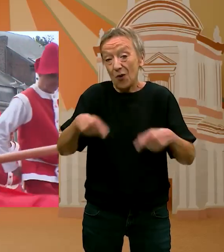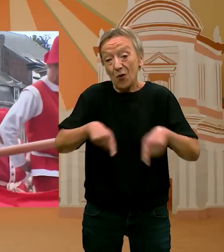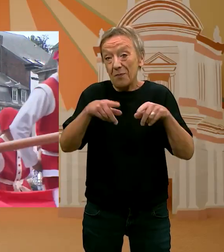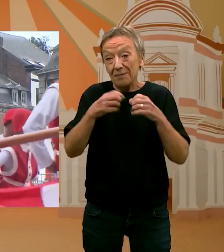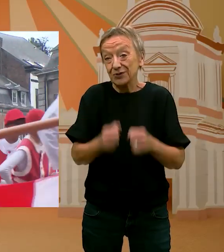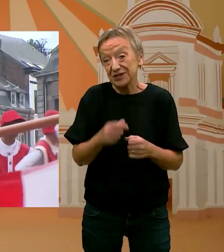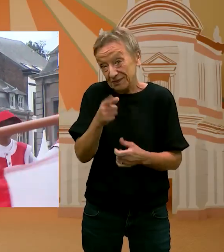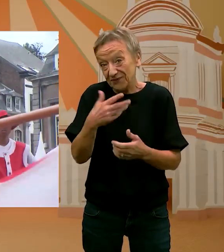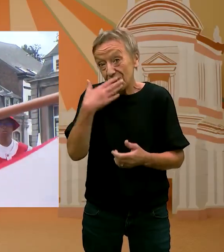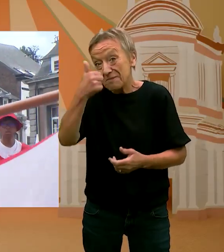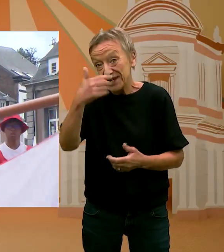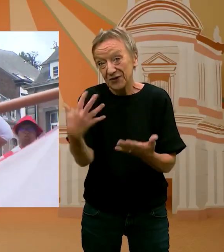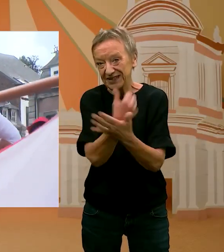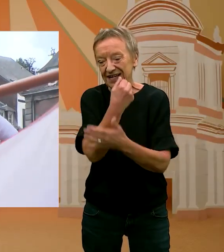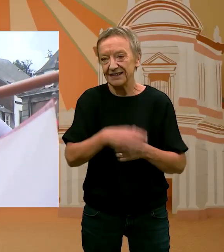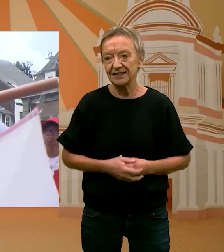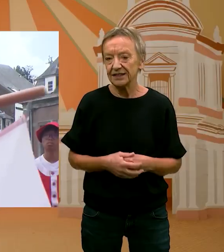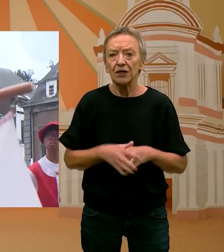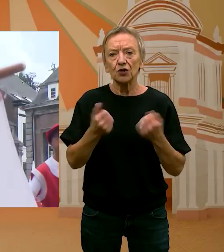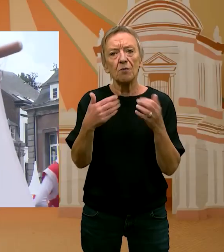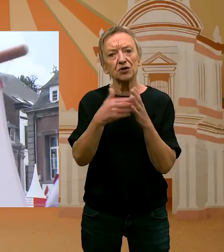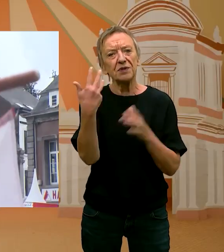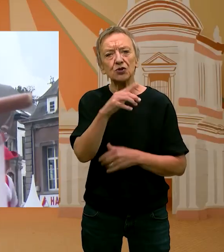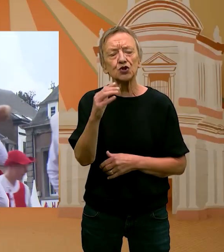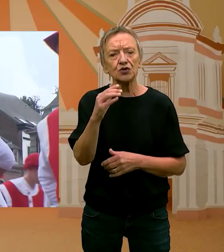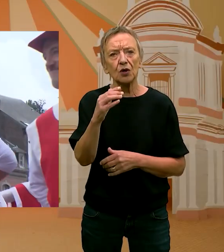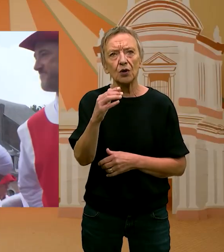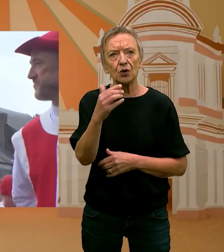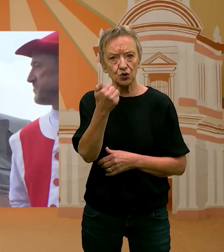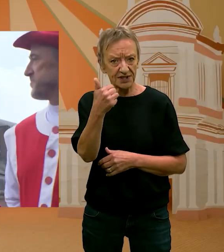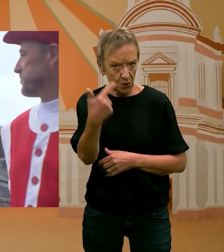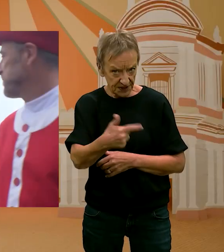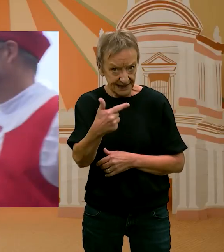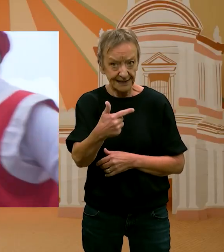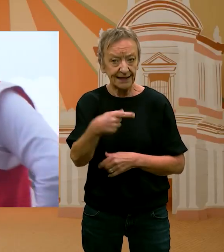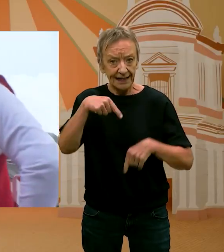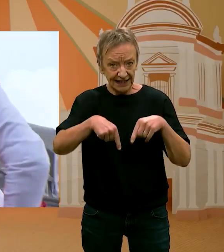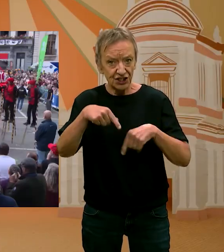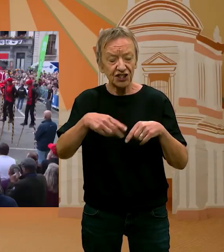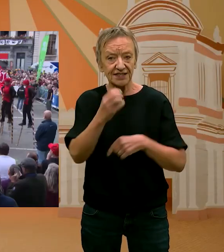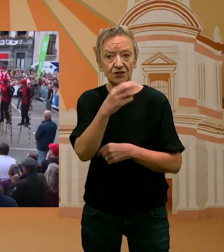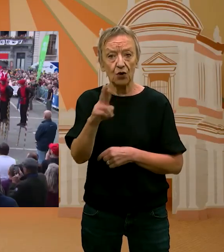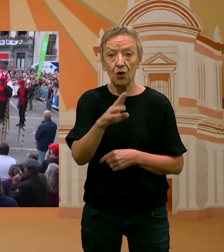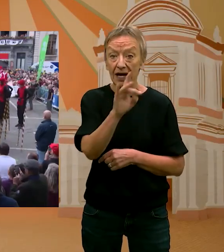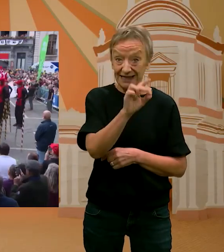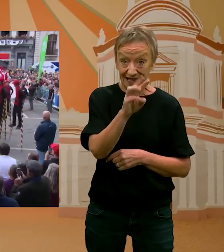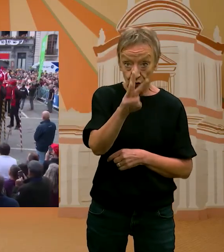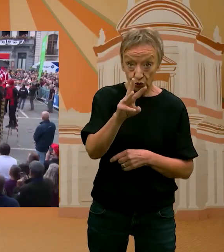depuis 1967, ce rendez-vous de l'échasse d'or. Alice, on a vu 43 fois l'échasse d'or remportée par les Avresses pour 14 fois